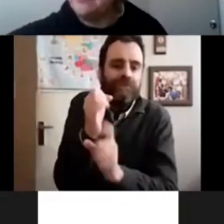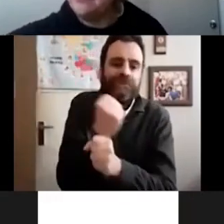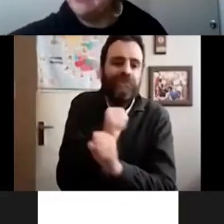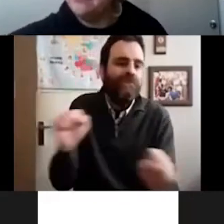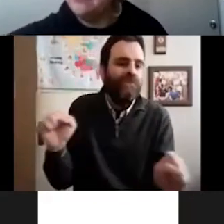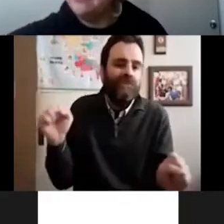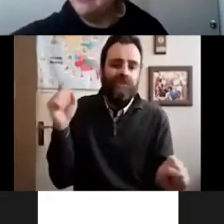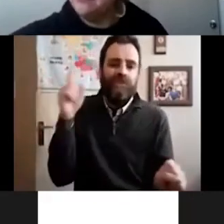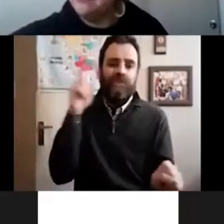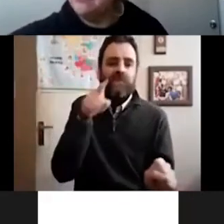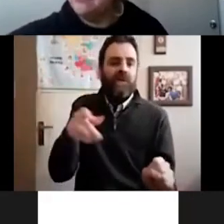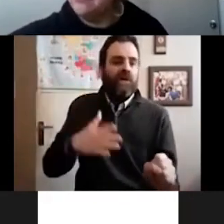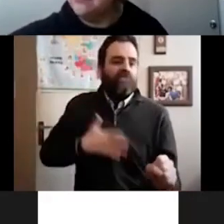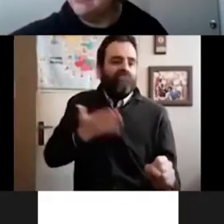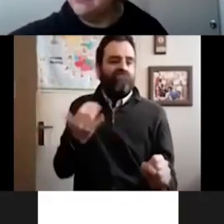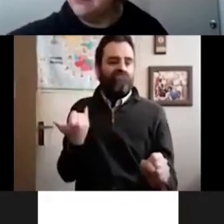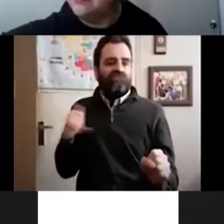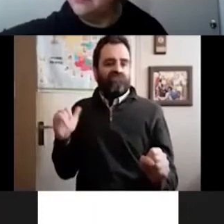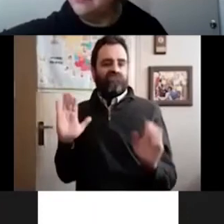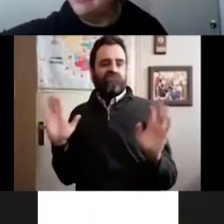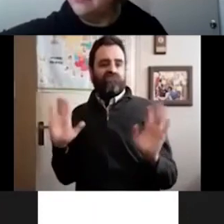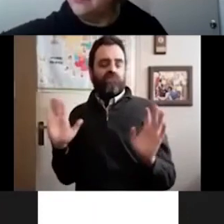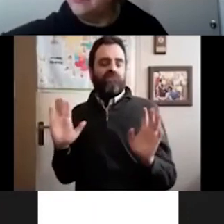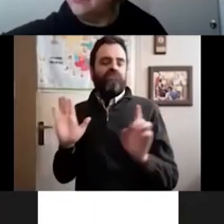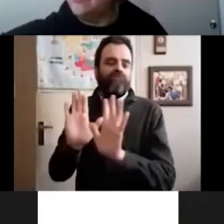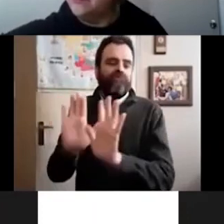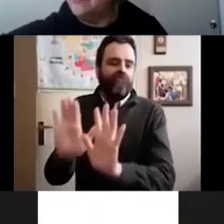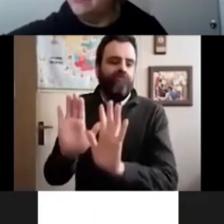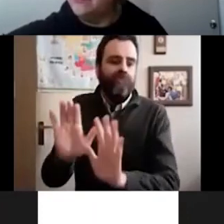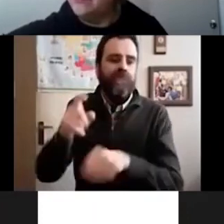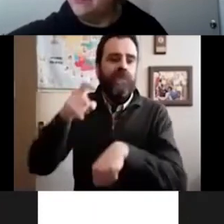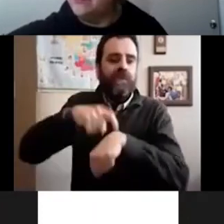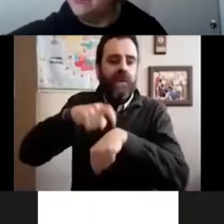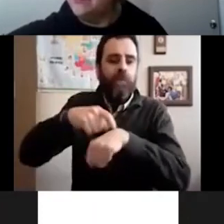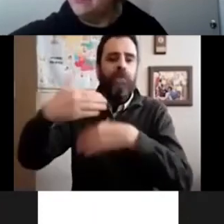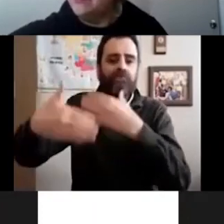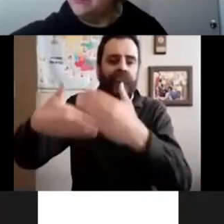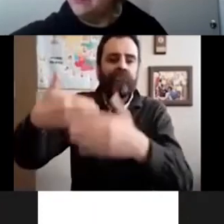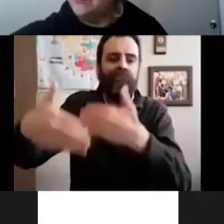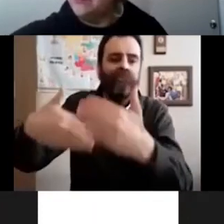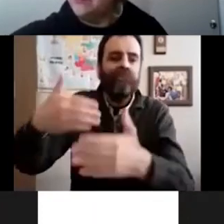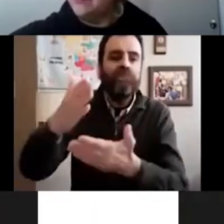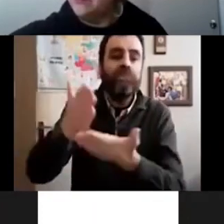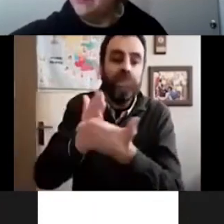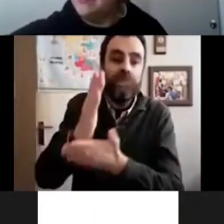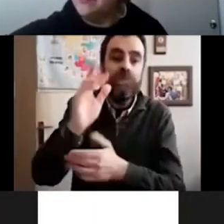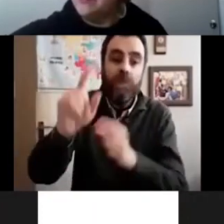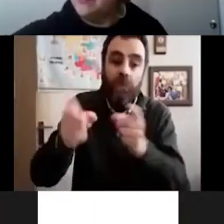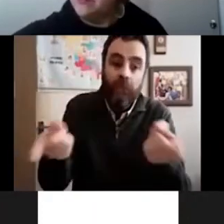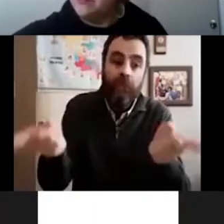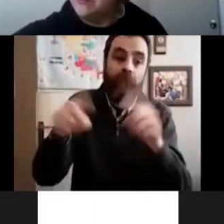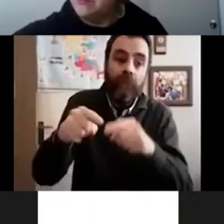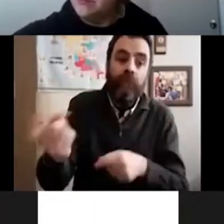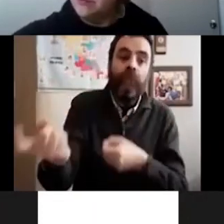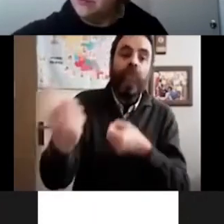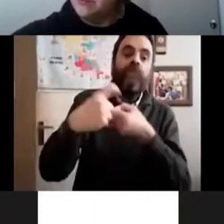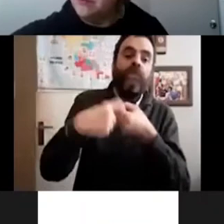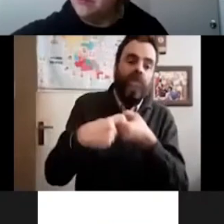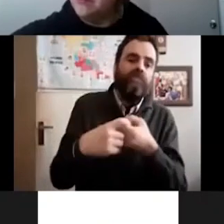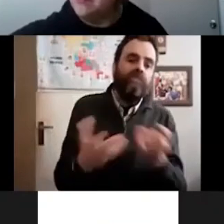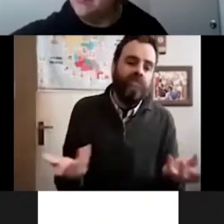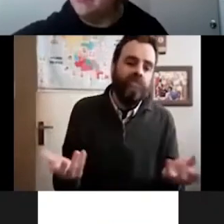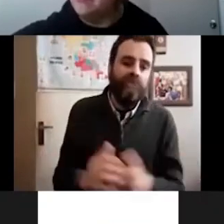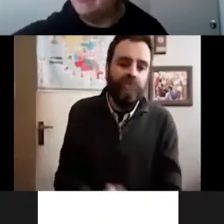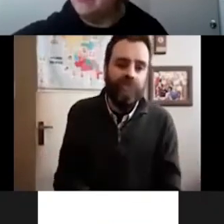muy difícil. No podemos estar presionando al estudiante, tiene que ser algo voluntario. Y bueno, a medida que va avanzando